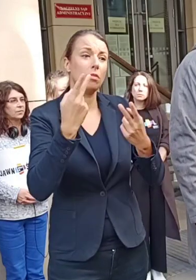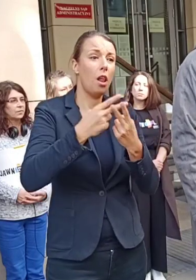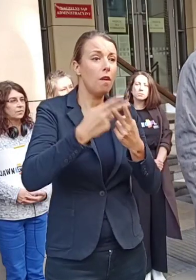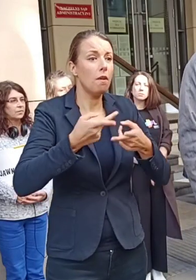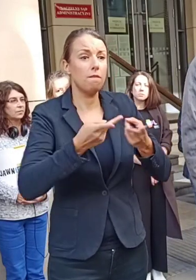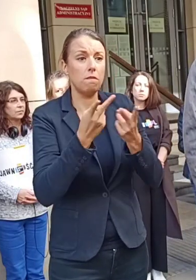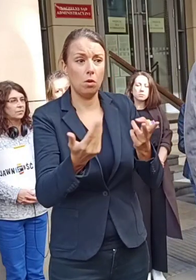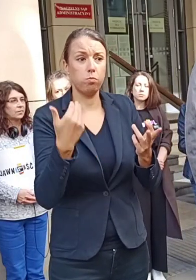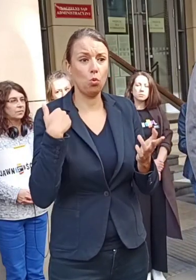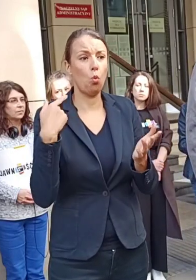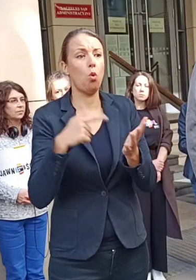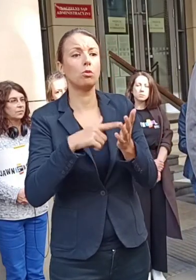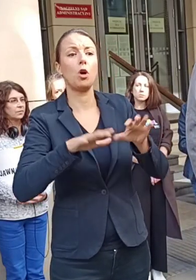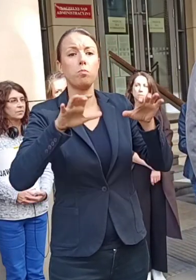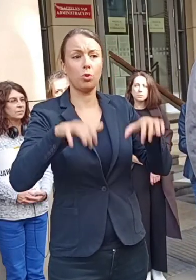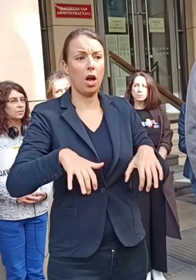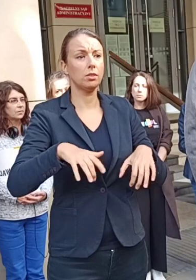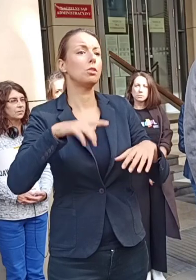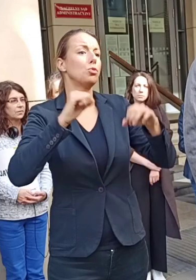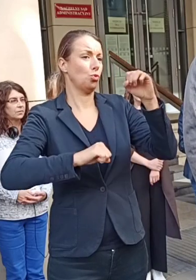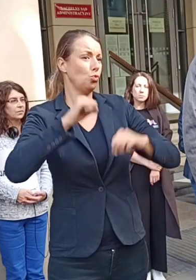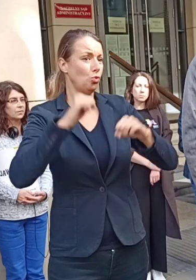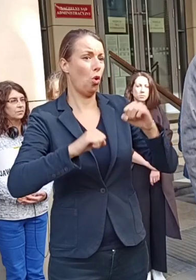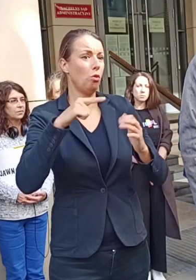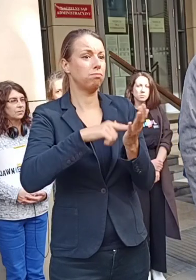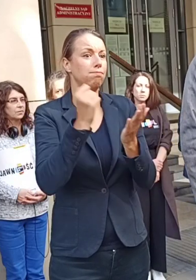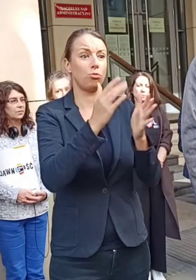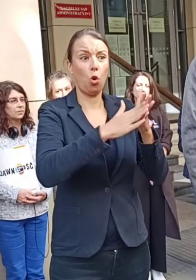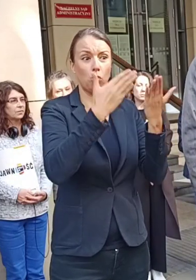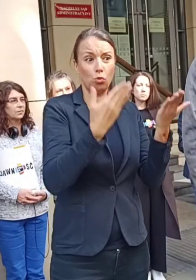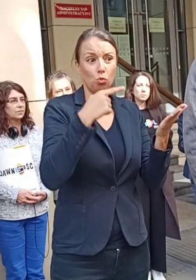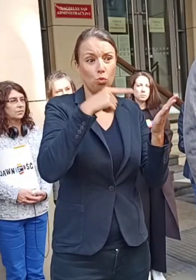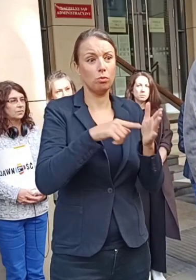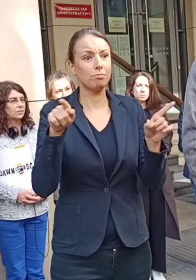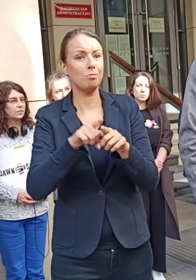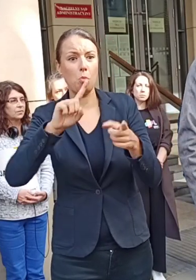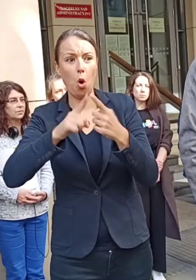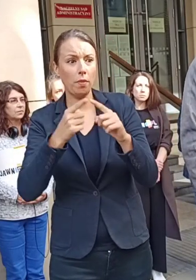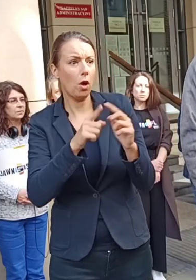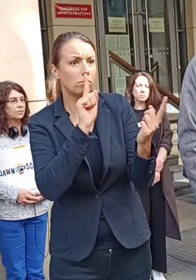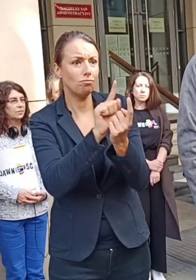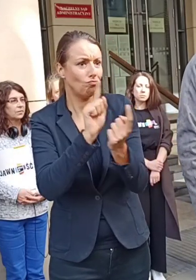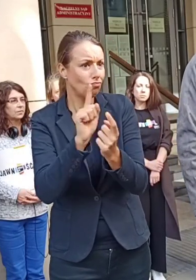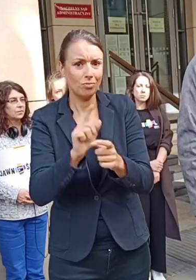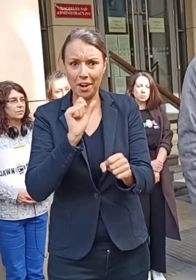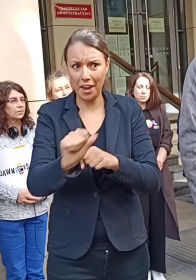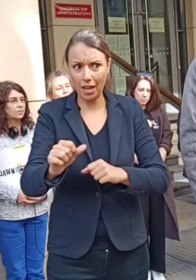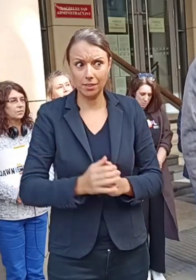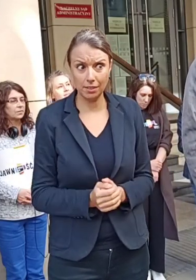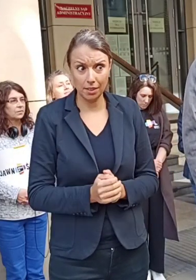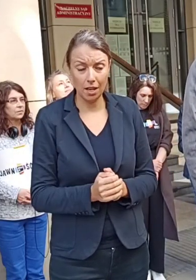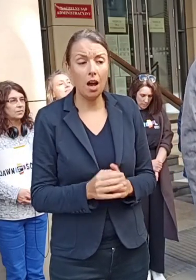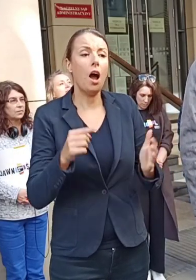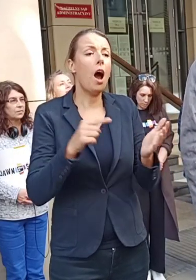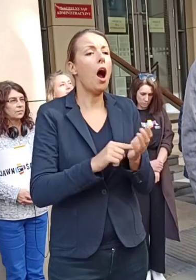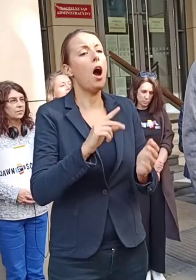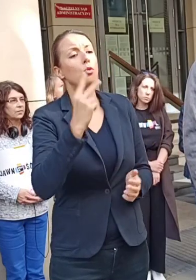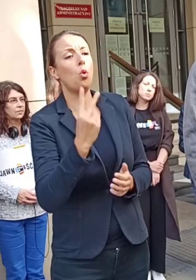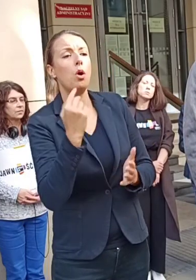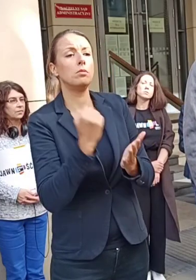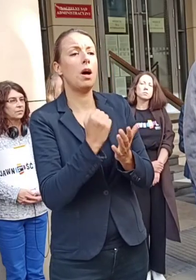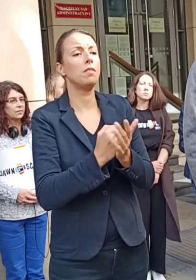pomiędzy prezesem Trybunału Konstytucyjnego a politykami. I druga to jest taka sprawa szersza, pokazująca, że z tym naszym prawem do informacji i jawnością